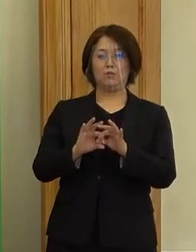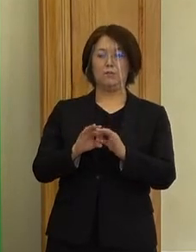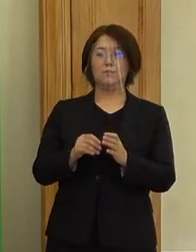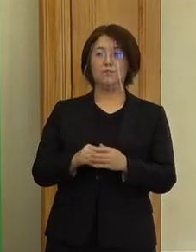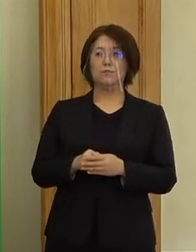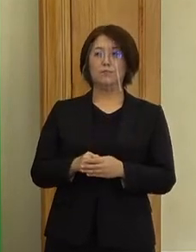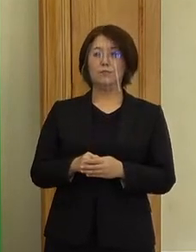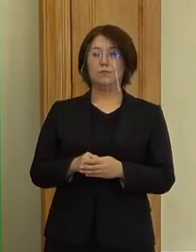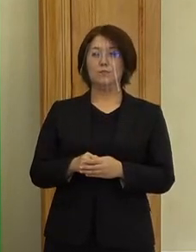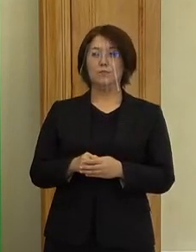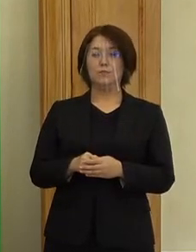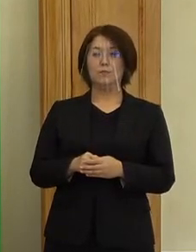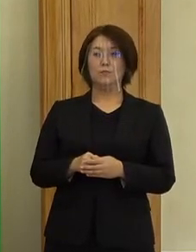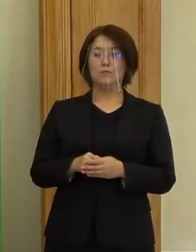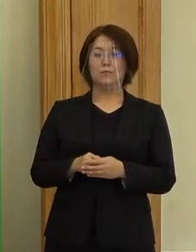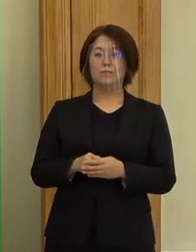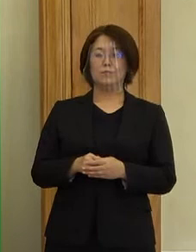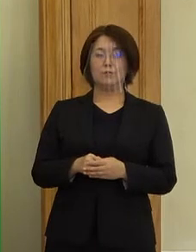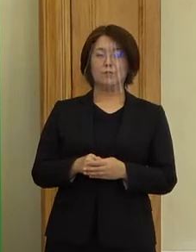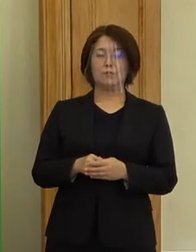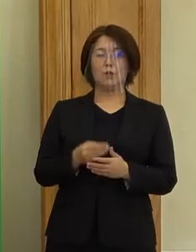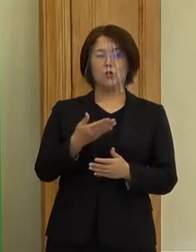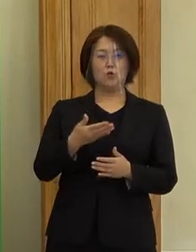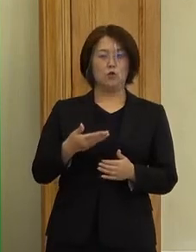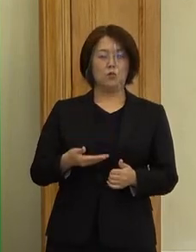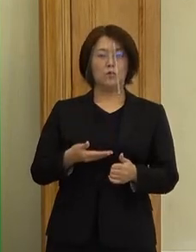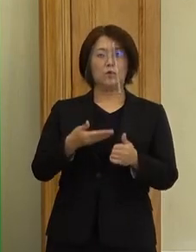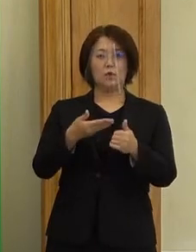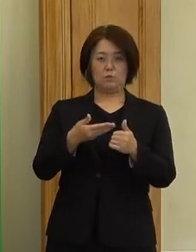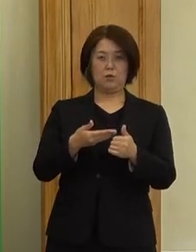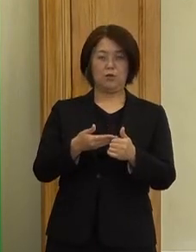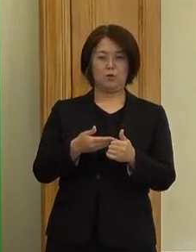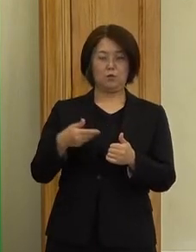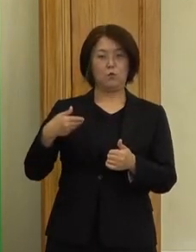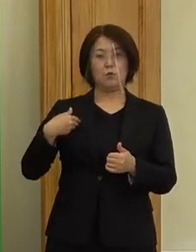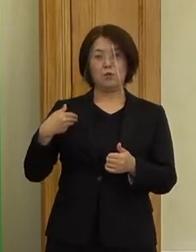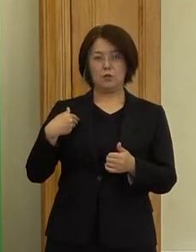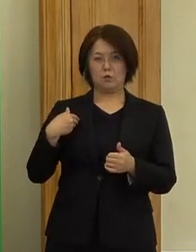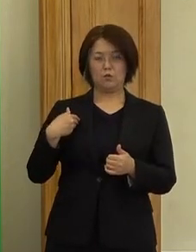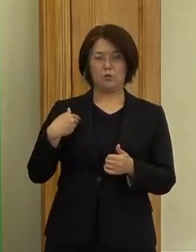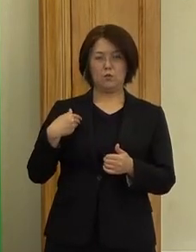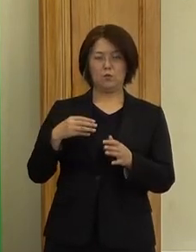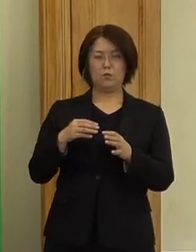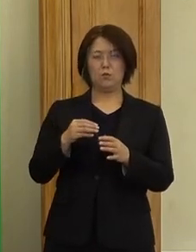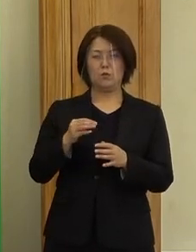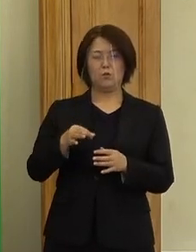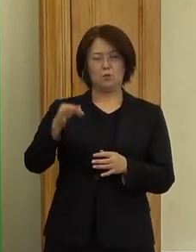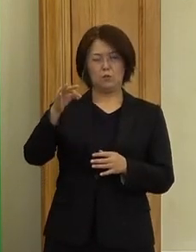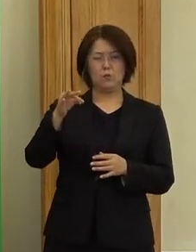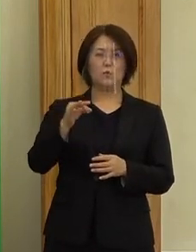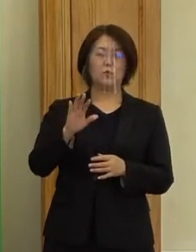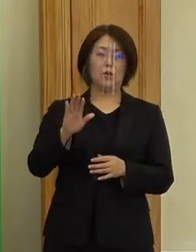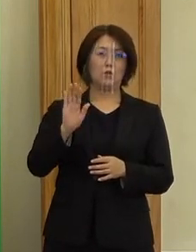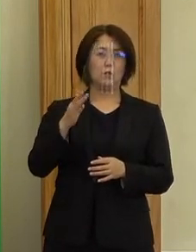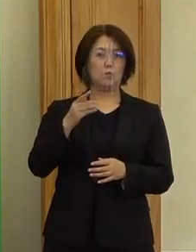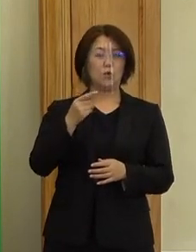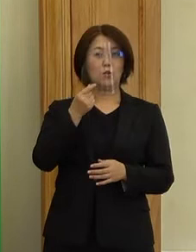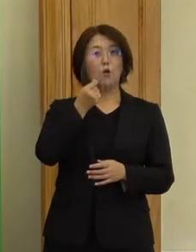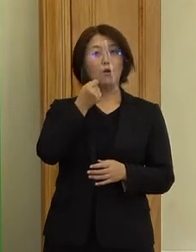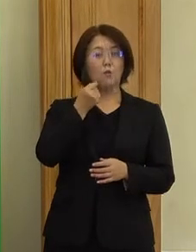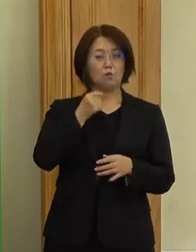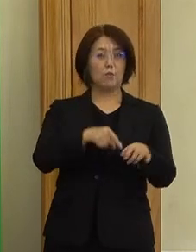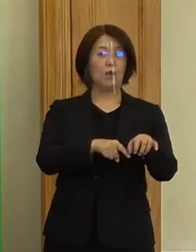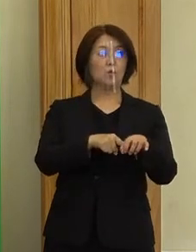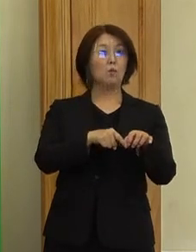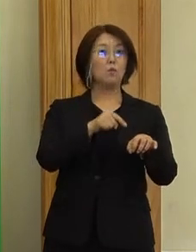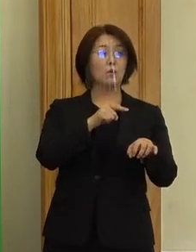水稲栽培の肥料の高騰とかいうのが県内でもあると思うんですけれど、そのお米の農家さんに与える